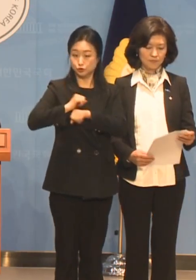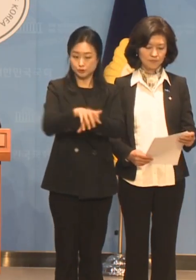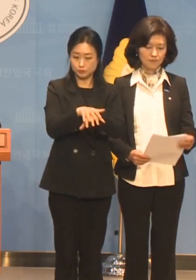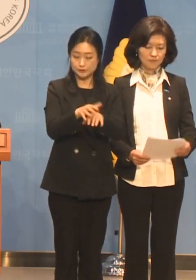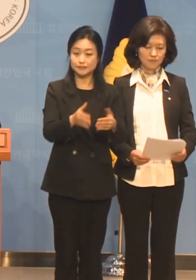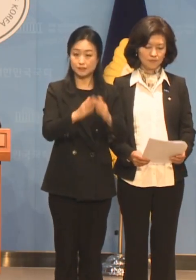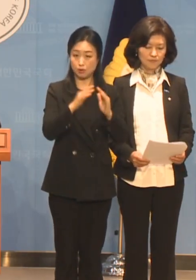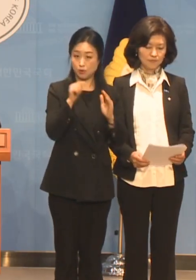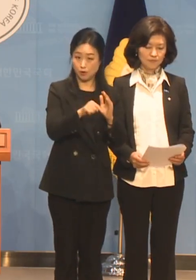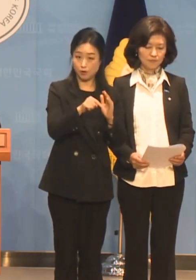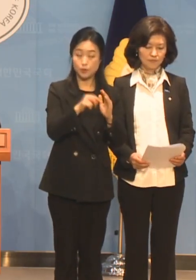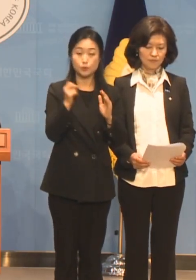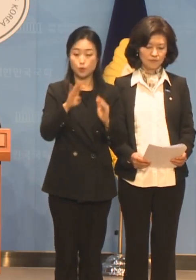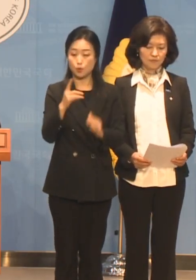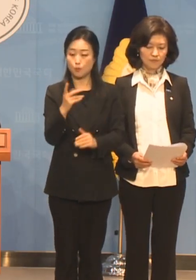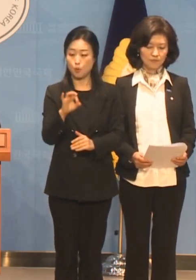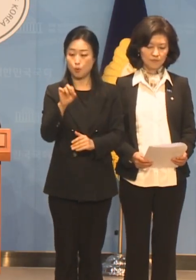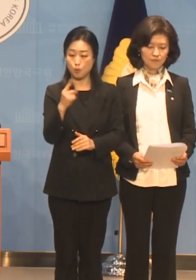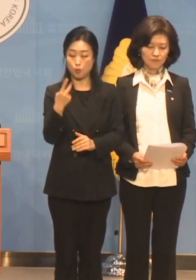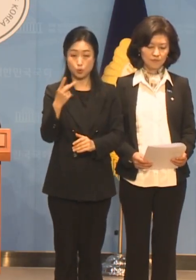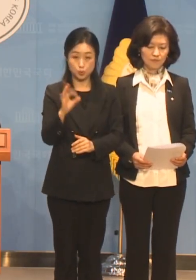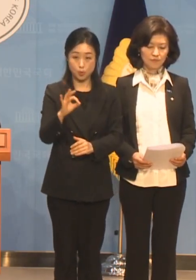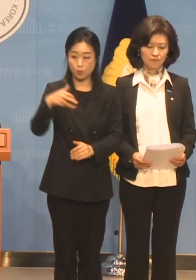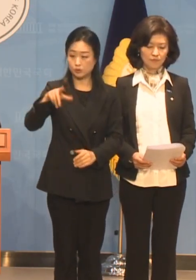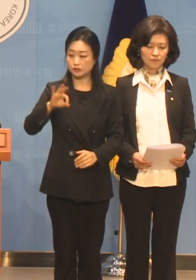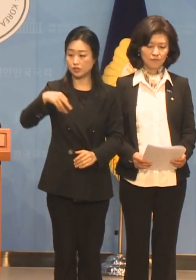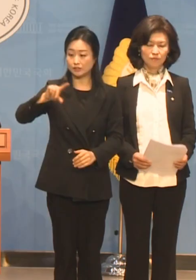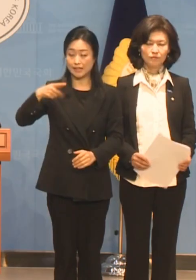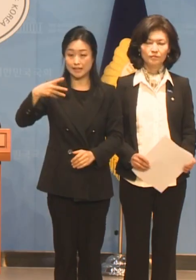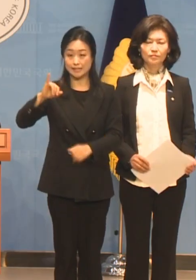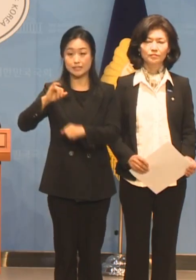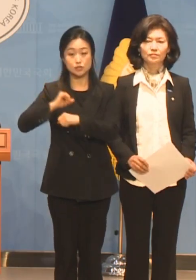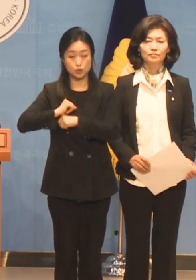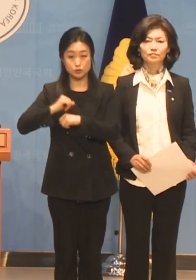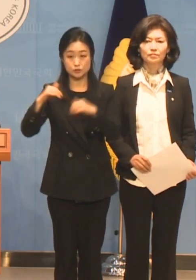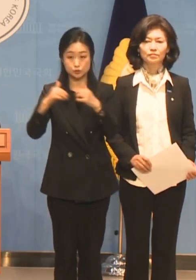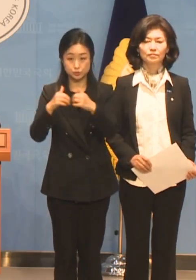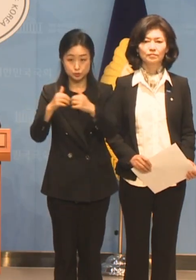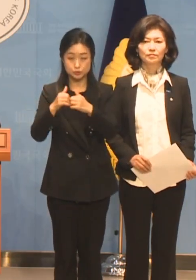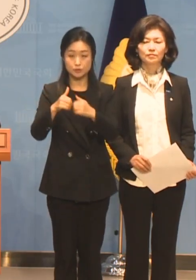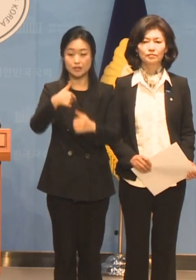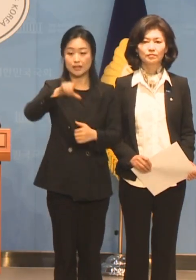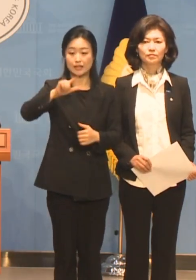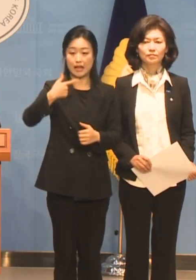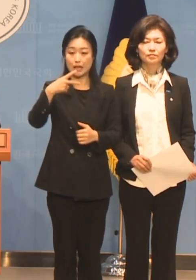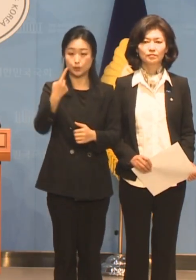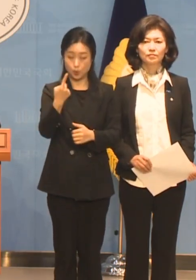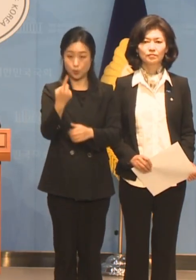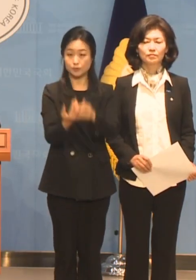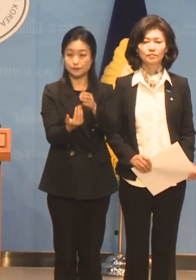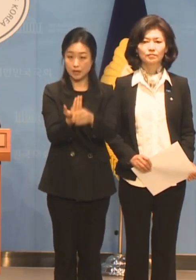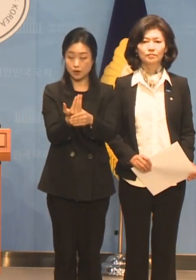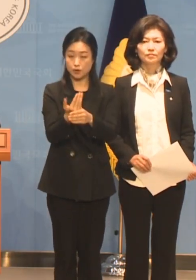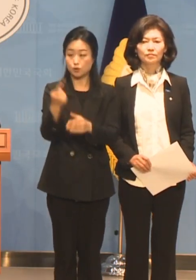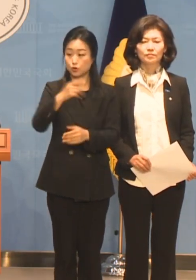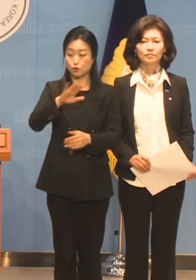결성과 같은 해 봉오동 청산리 전투, 그리고 간도 참변,